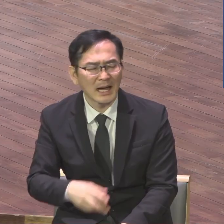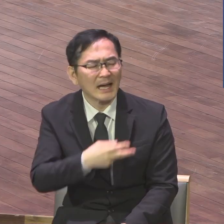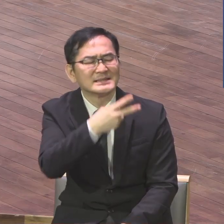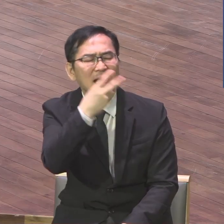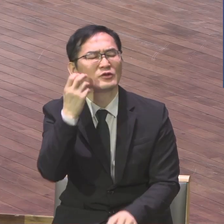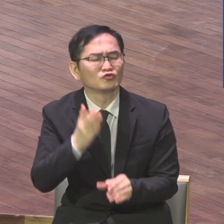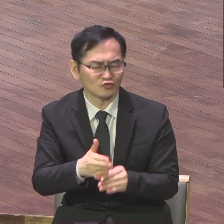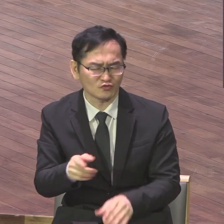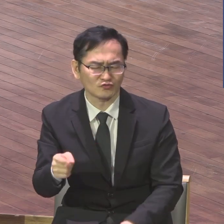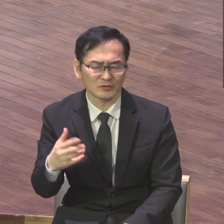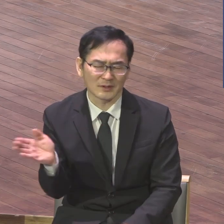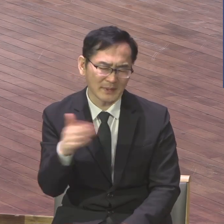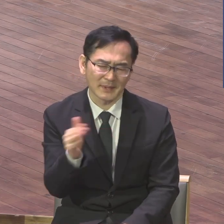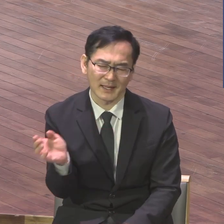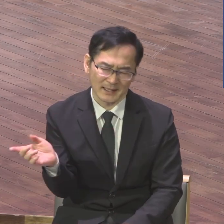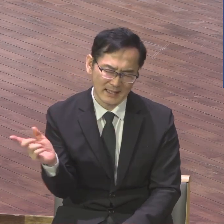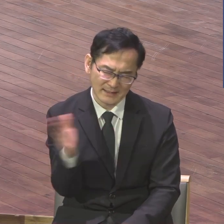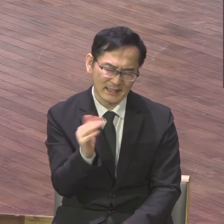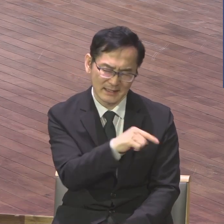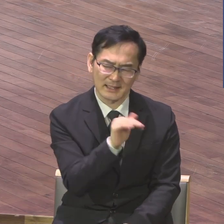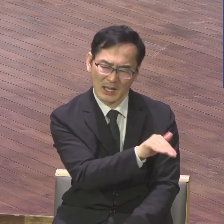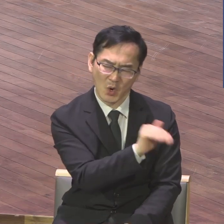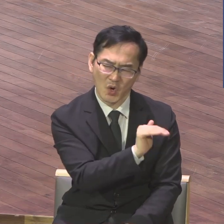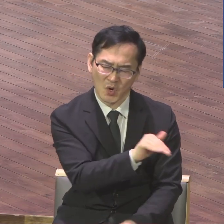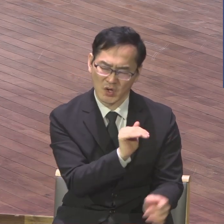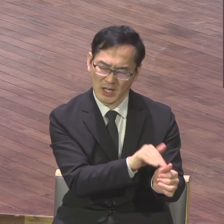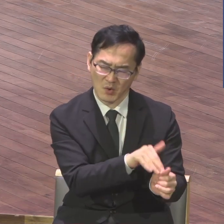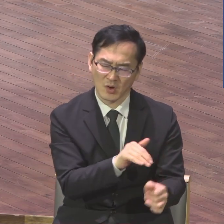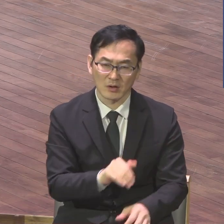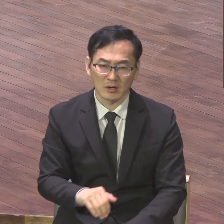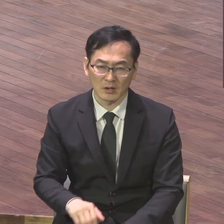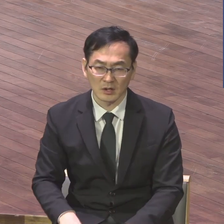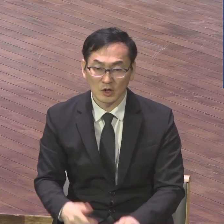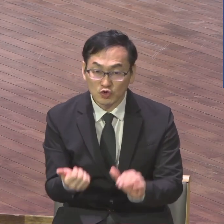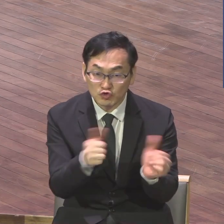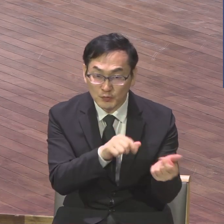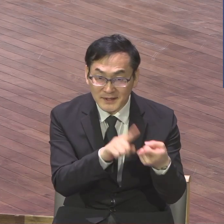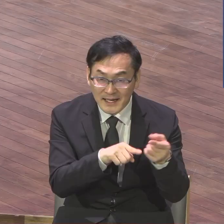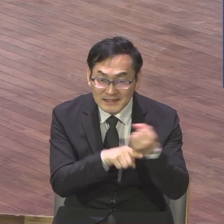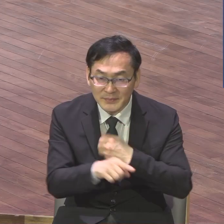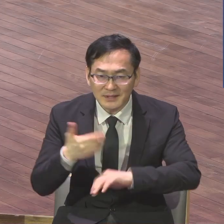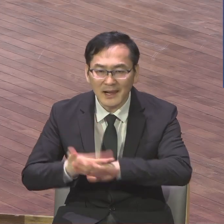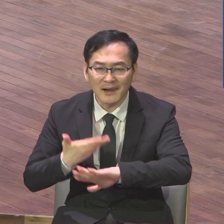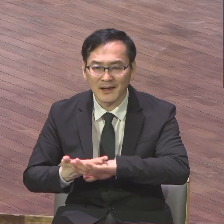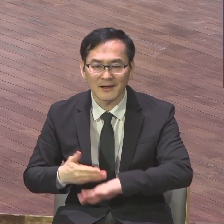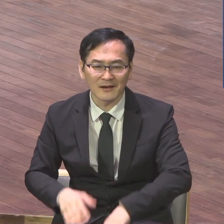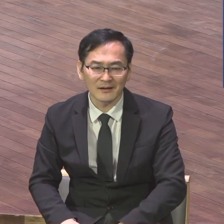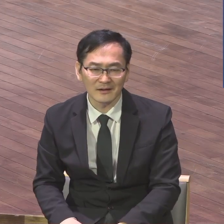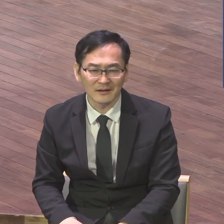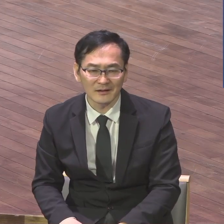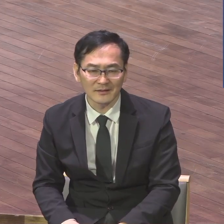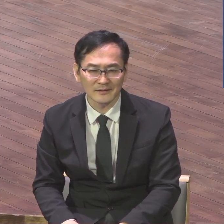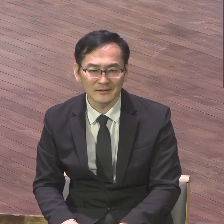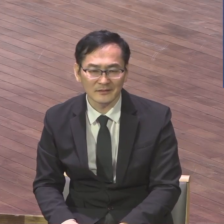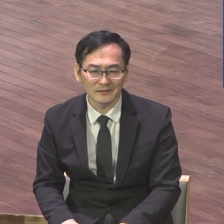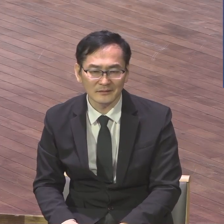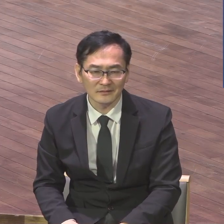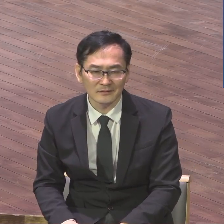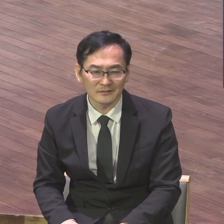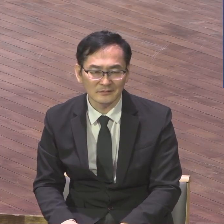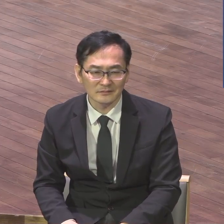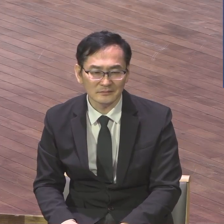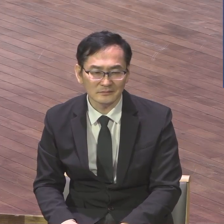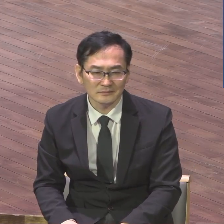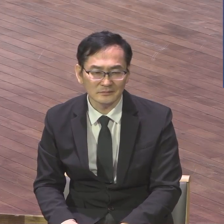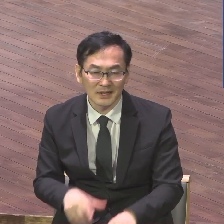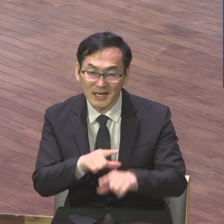무슨 말입니까? 죽음을 인식하는 새로운 개념을 설명하고 있어요. 지금 죽음의